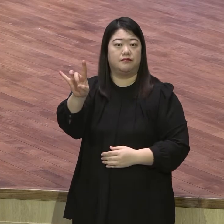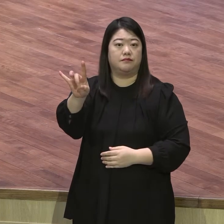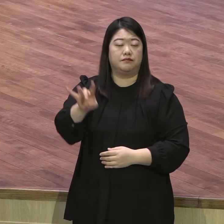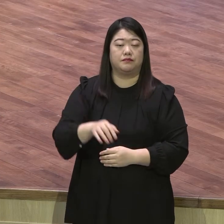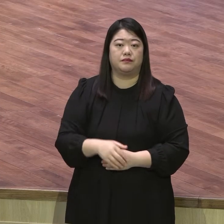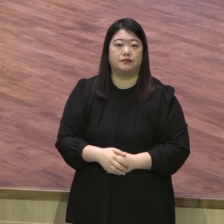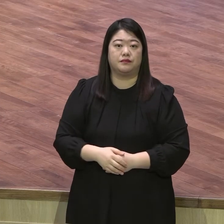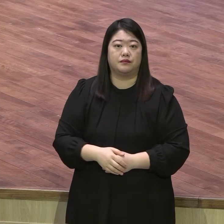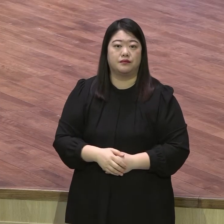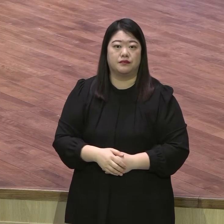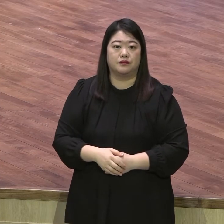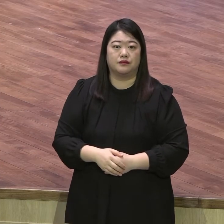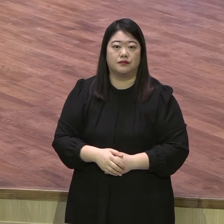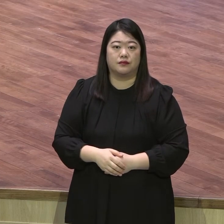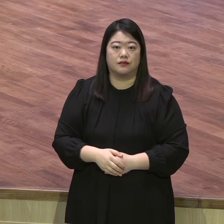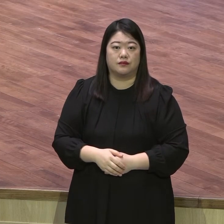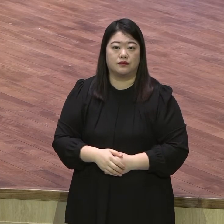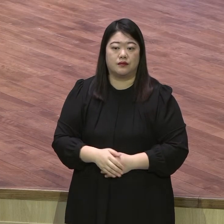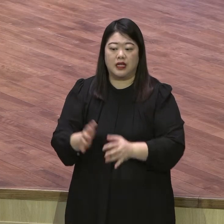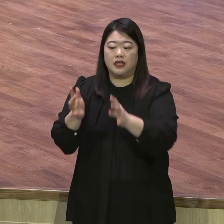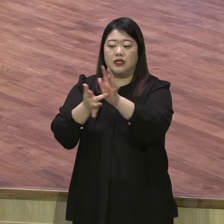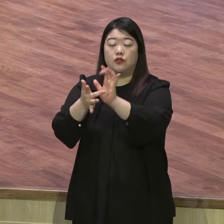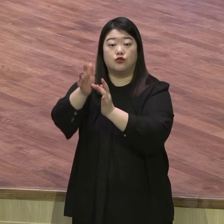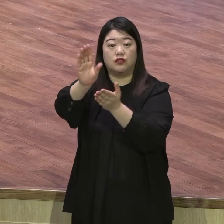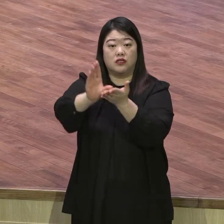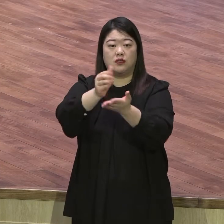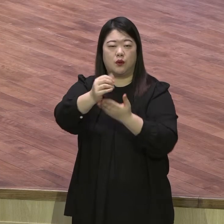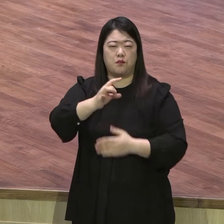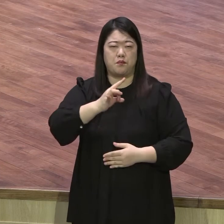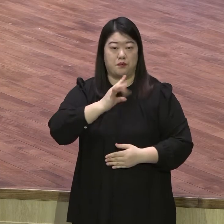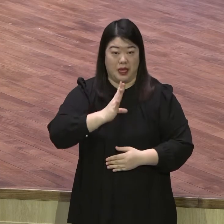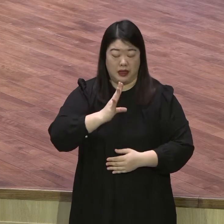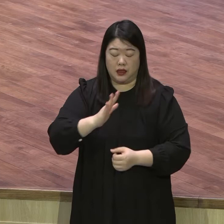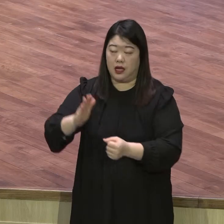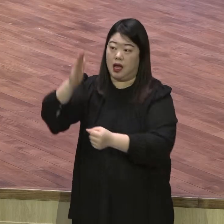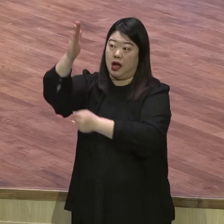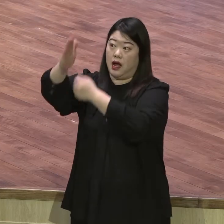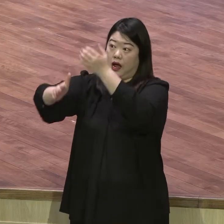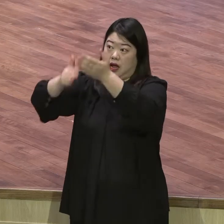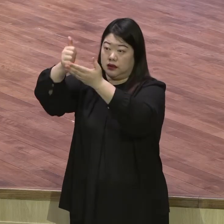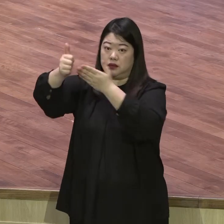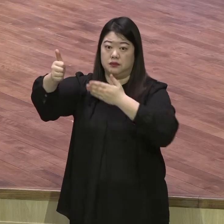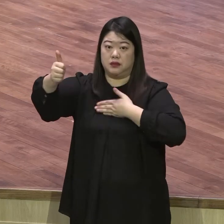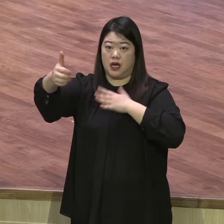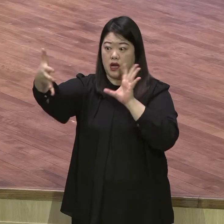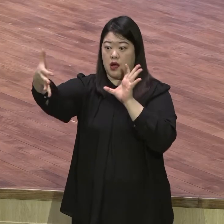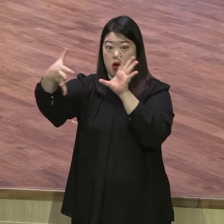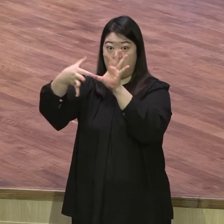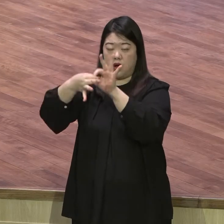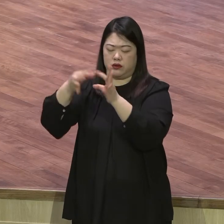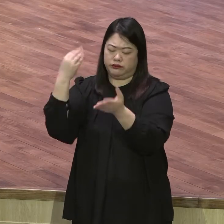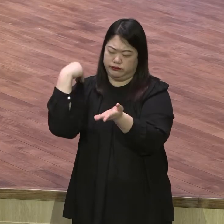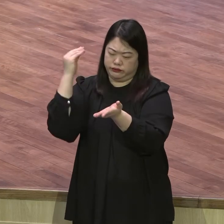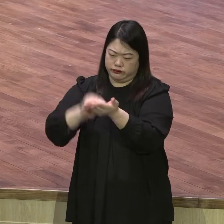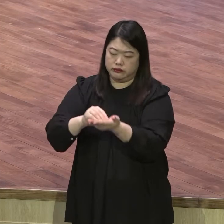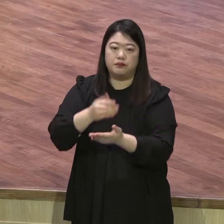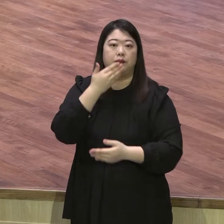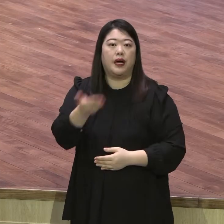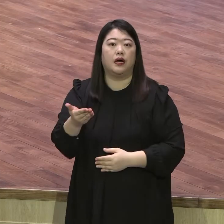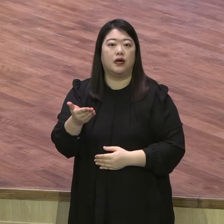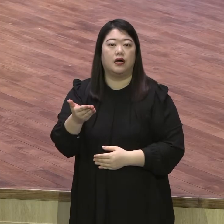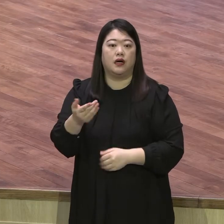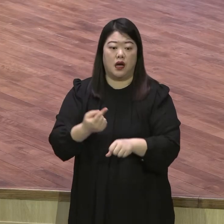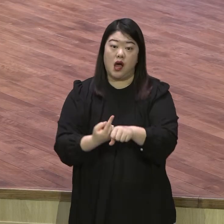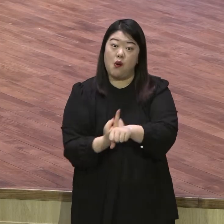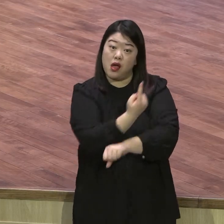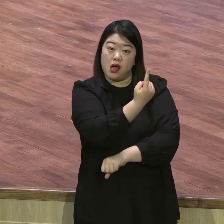예수 그리스도만이 하나님과 나와의 관계를 회복할 유일한 화해자다. 그